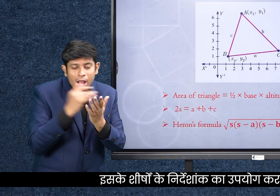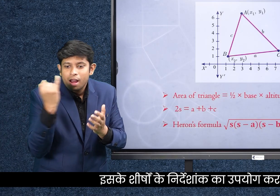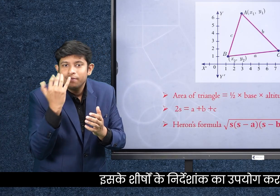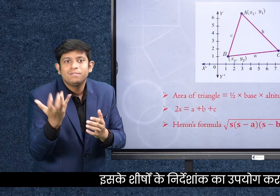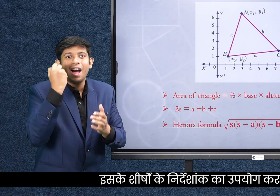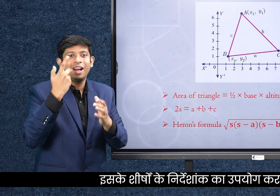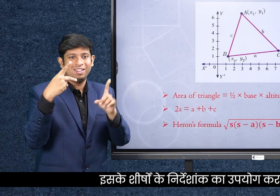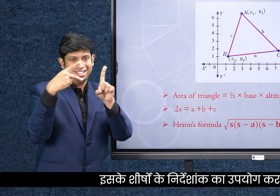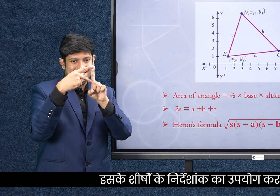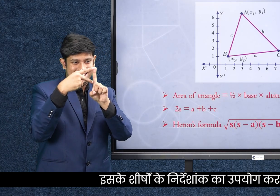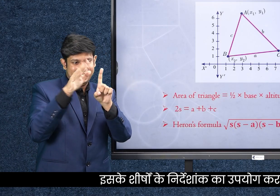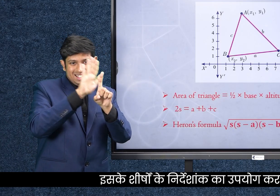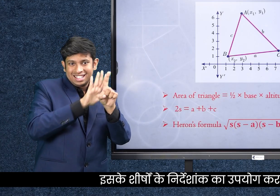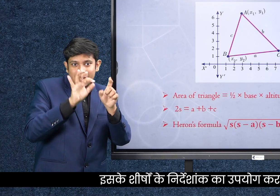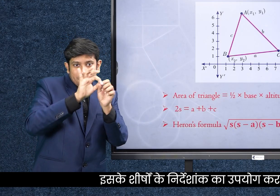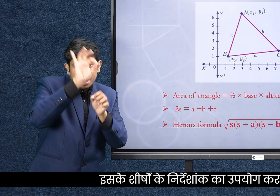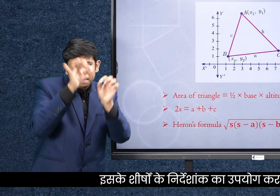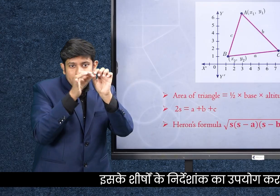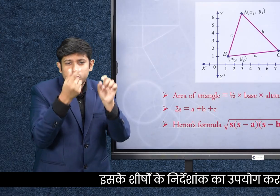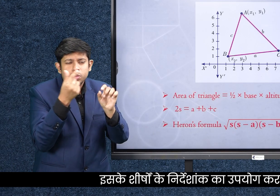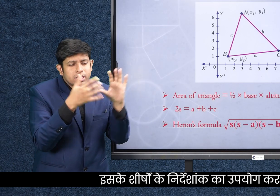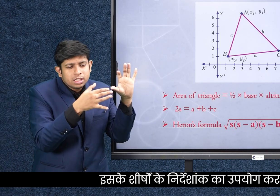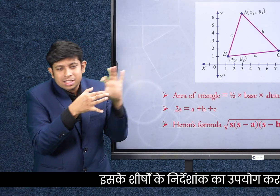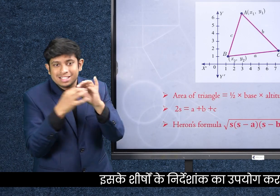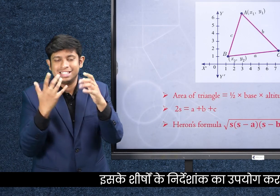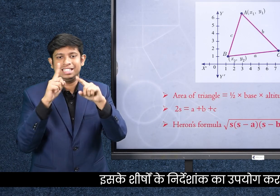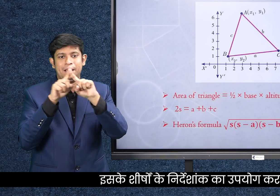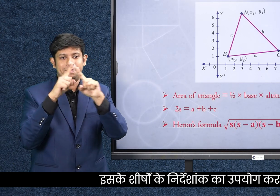के निर्देशांकों का उपयोग करके त्रिभुज ज्ञात